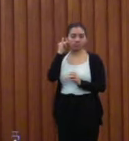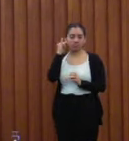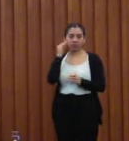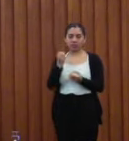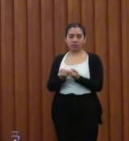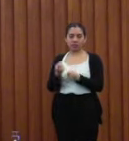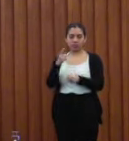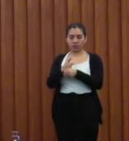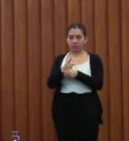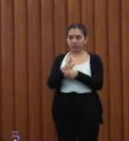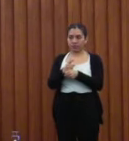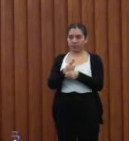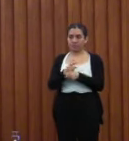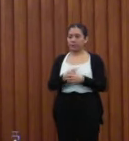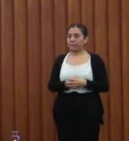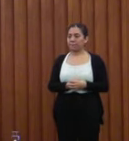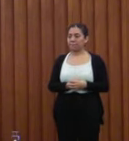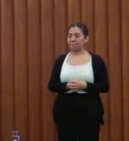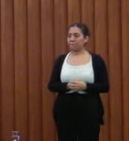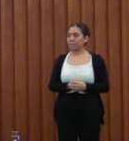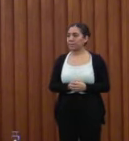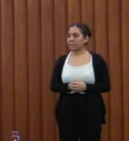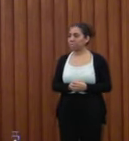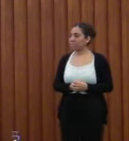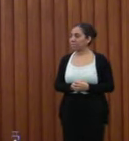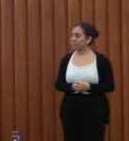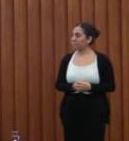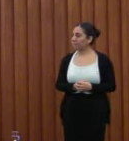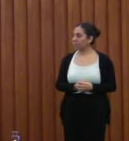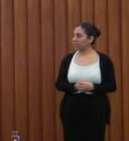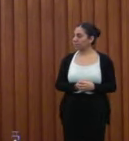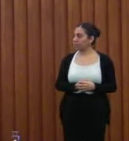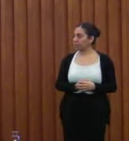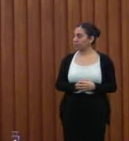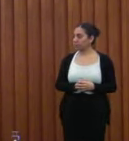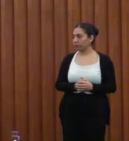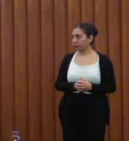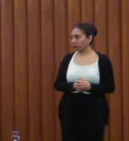si hay casos, pues estos pasan desapercibidos, ¿no?